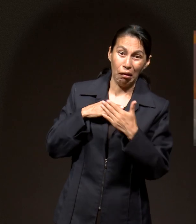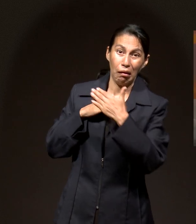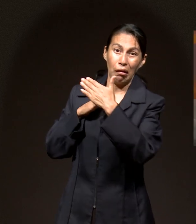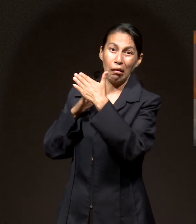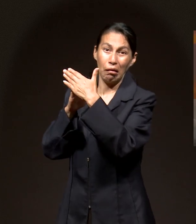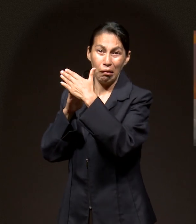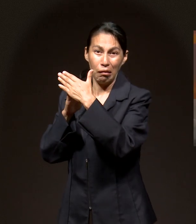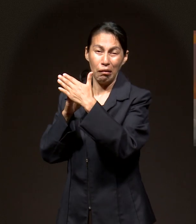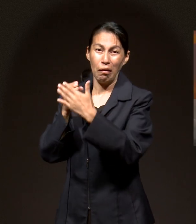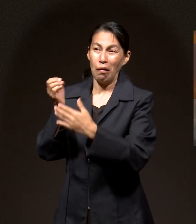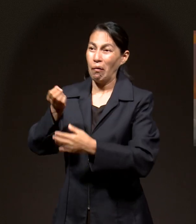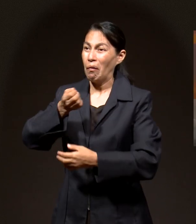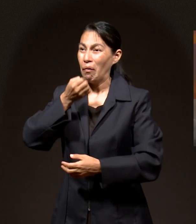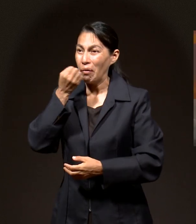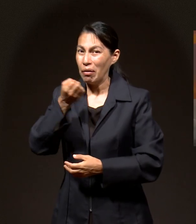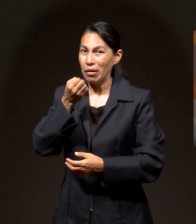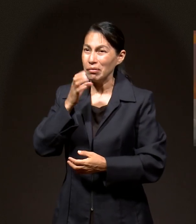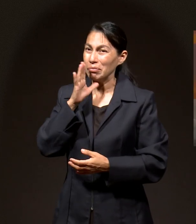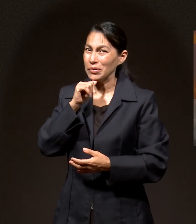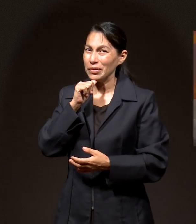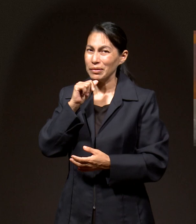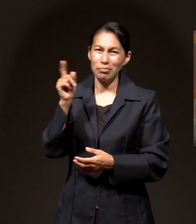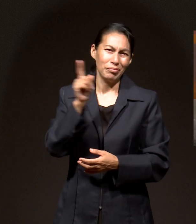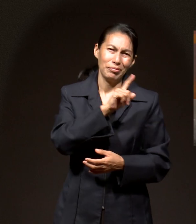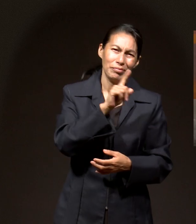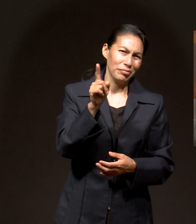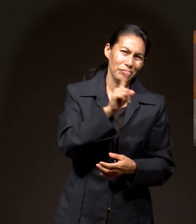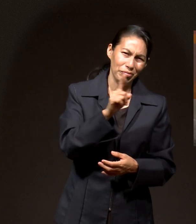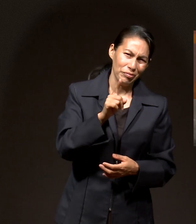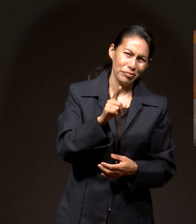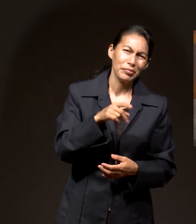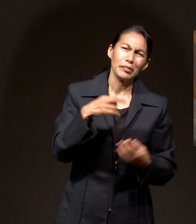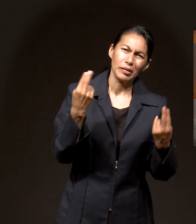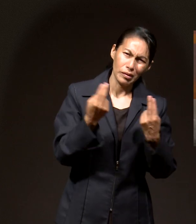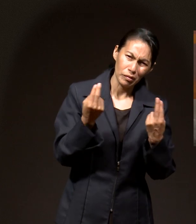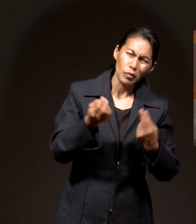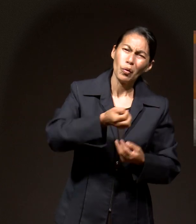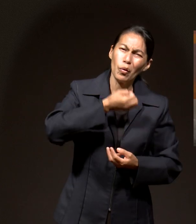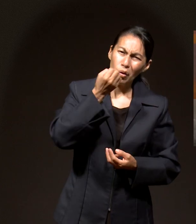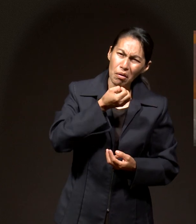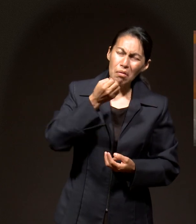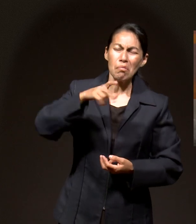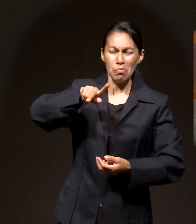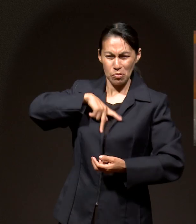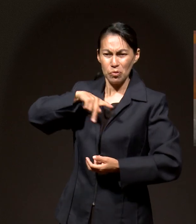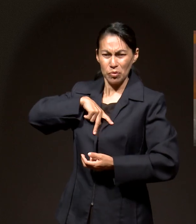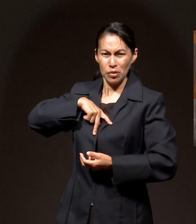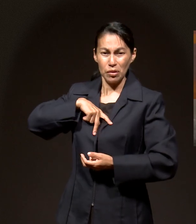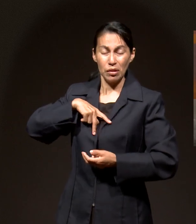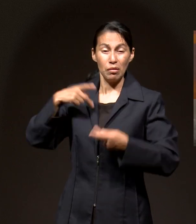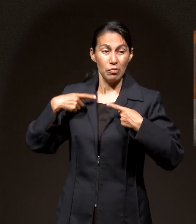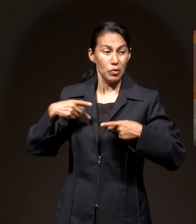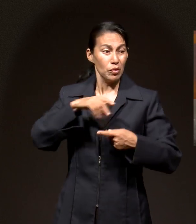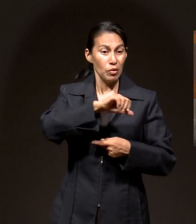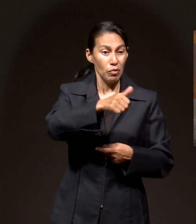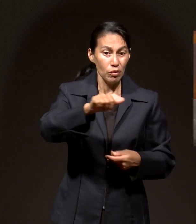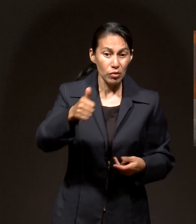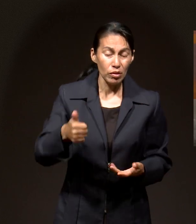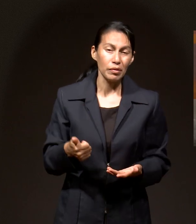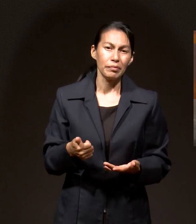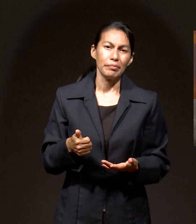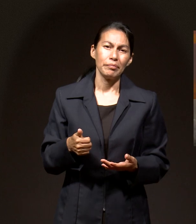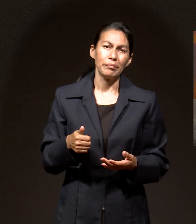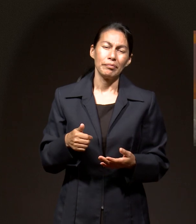que esos defectos nos obstruyan el camino de orar, no nada más por mí mismo, sino por los demás.